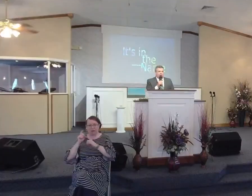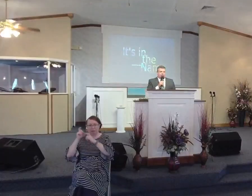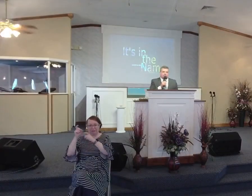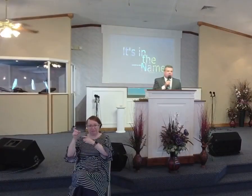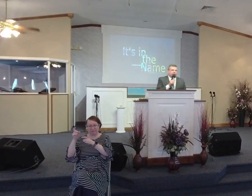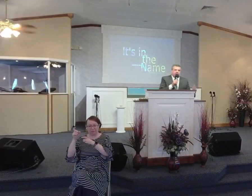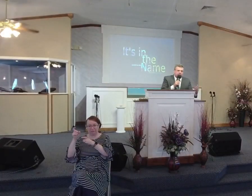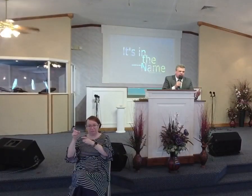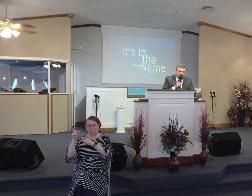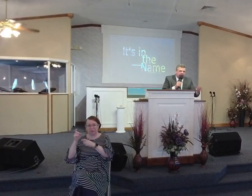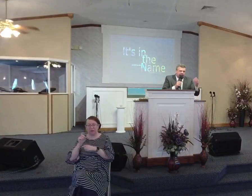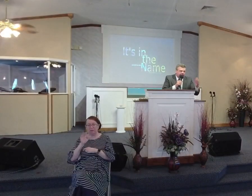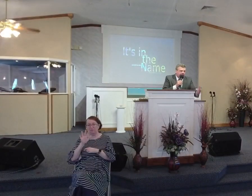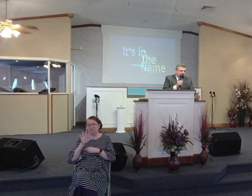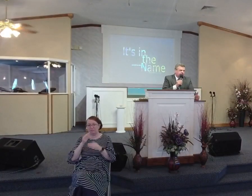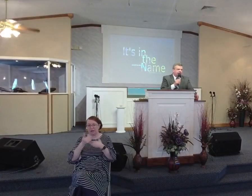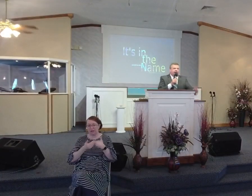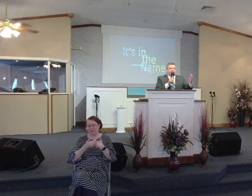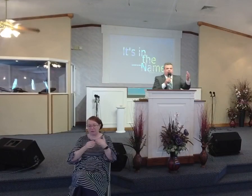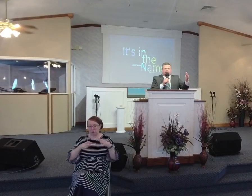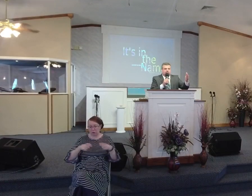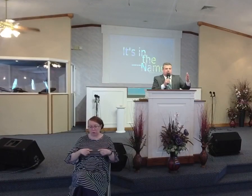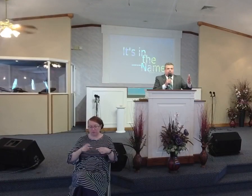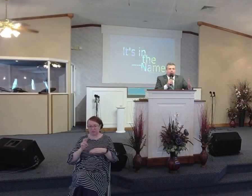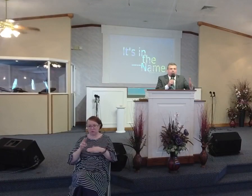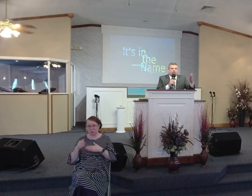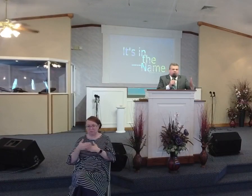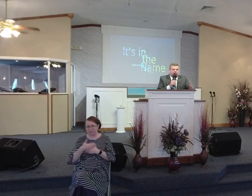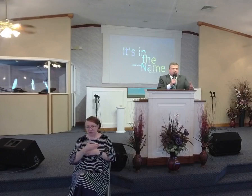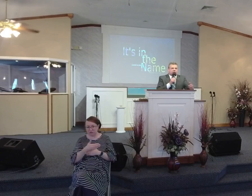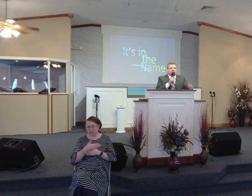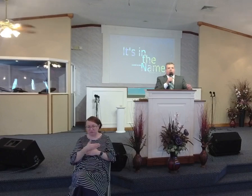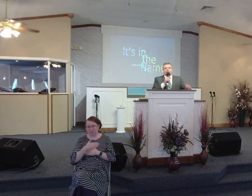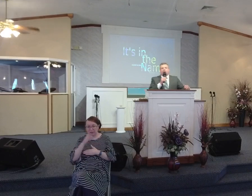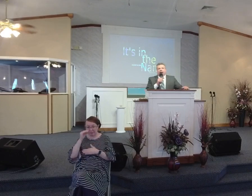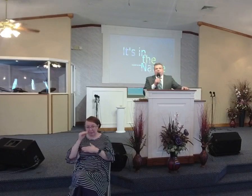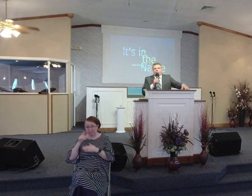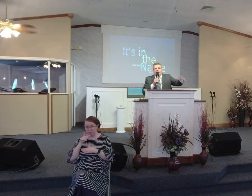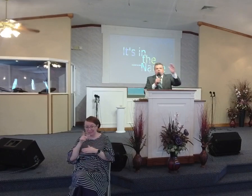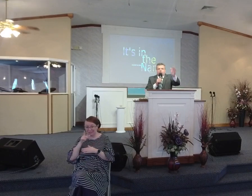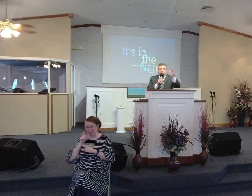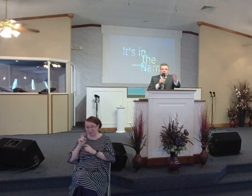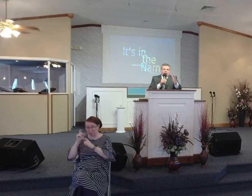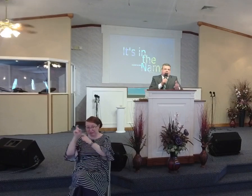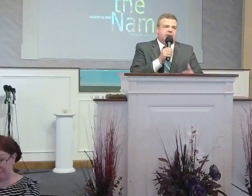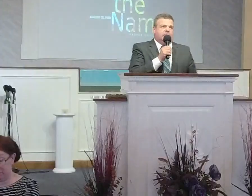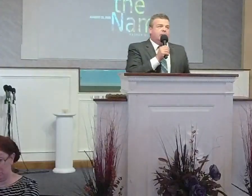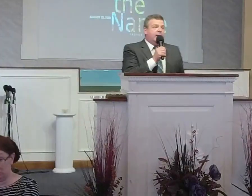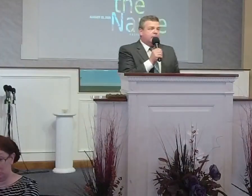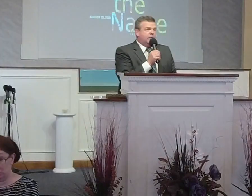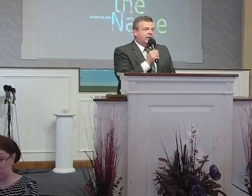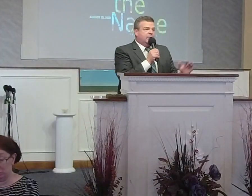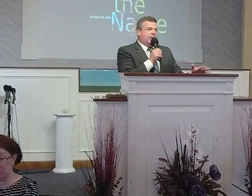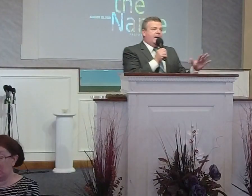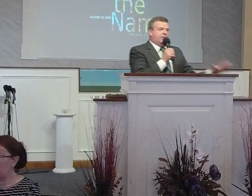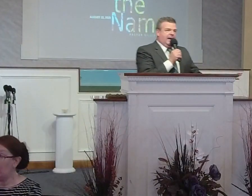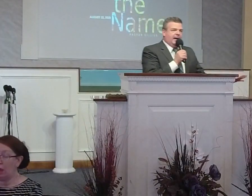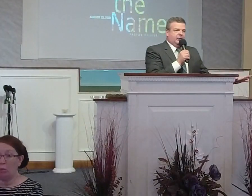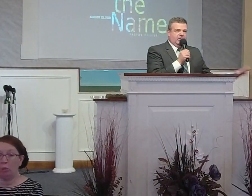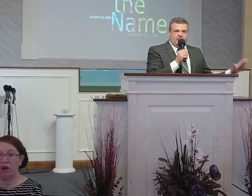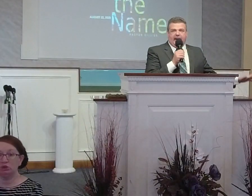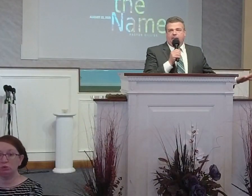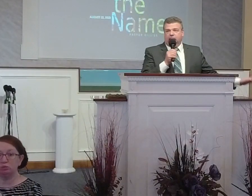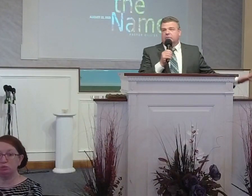lo que soy y te lo voy a dar. Tengo, oye, 5 canastas y 2 pecados y te lo voy a dar a ti. Y yo voy a